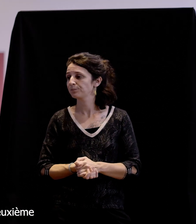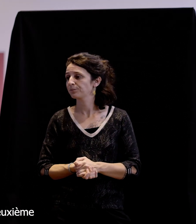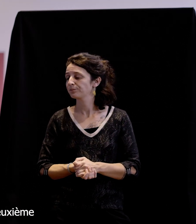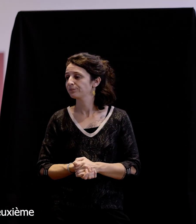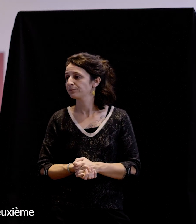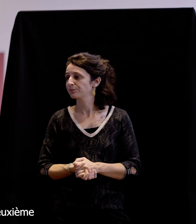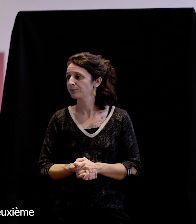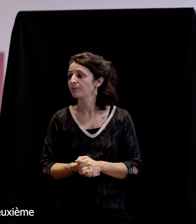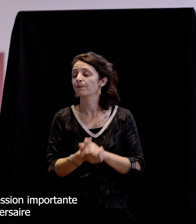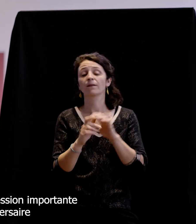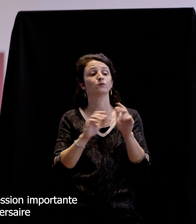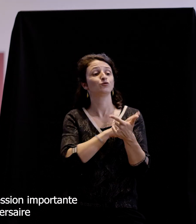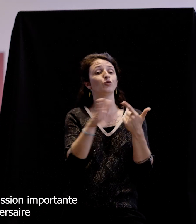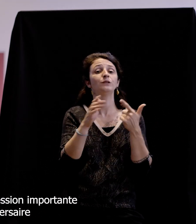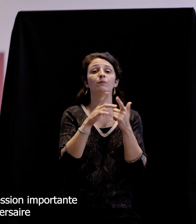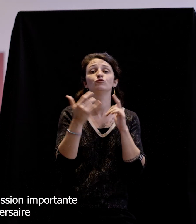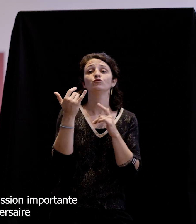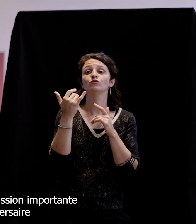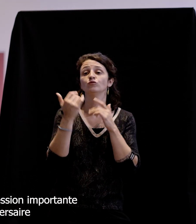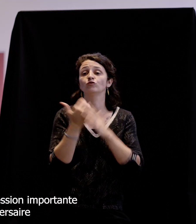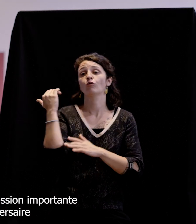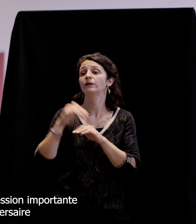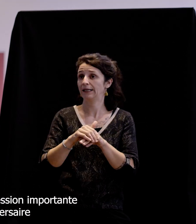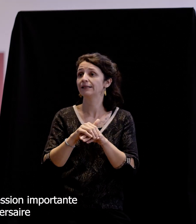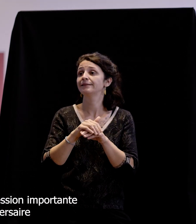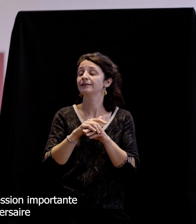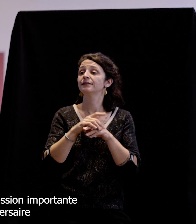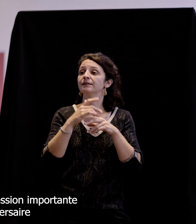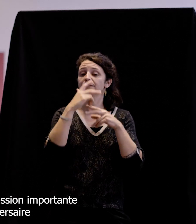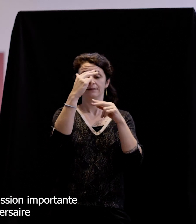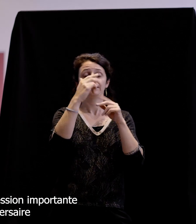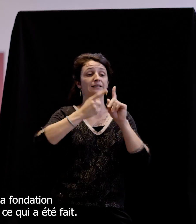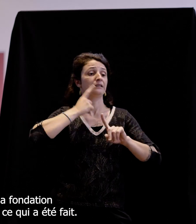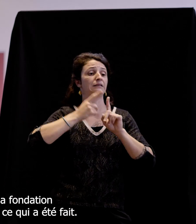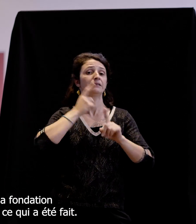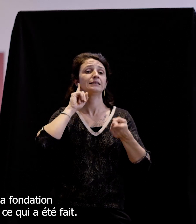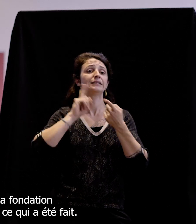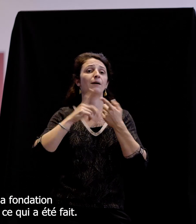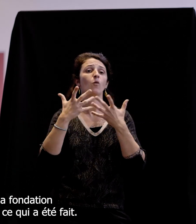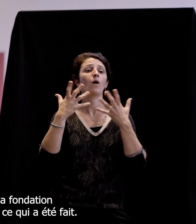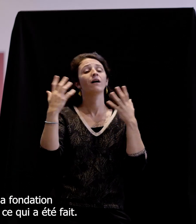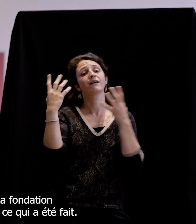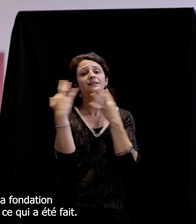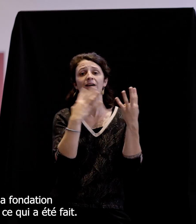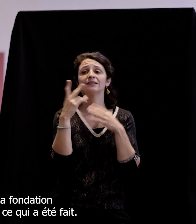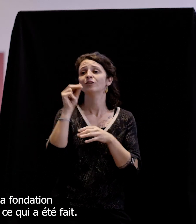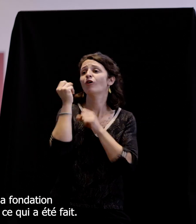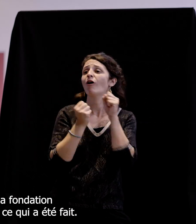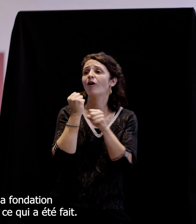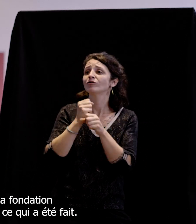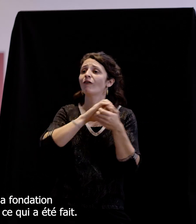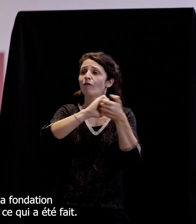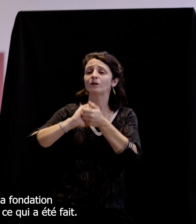Donc, le deuxième jour, il y a eu une session importante sur l'anniversaire des 30 ans de la Fondation avec le